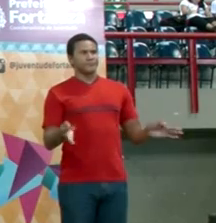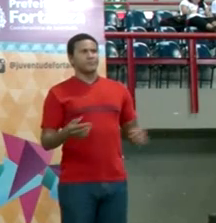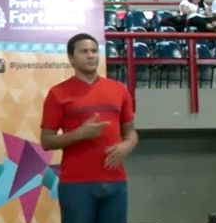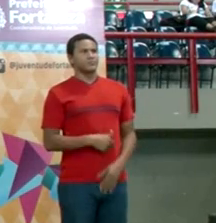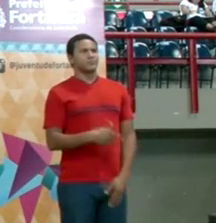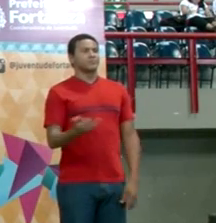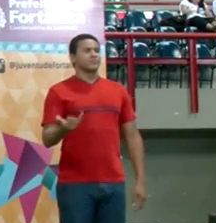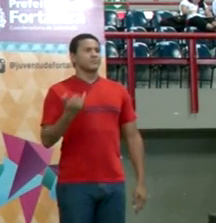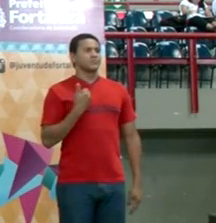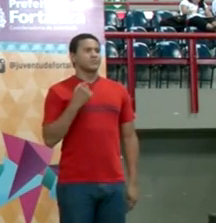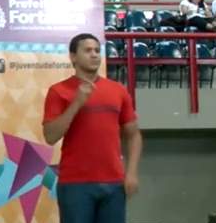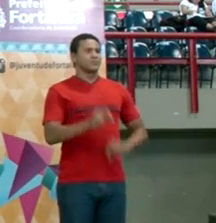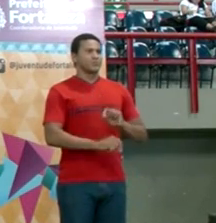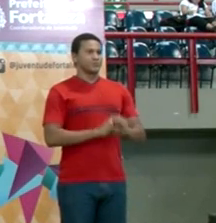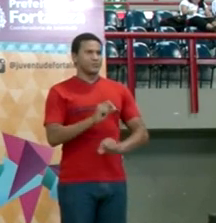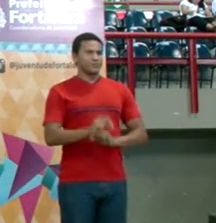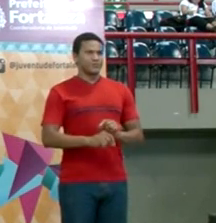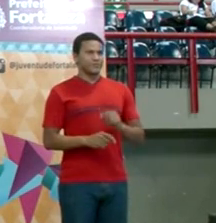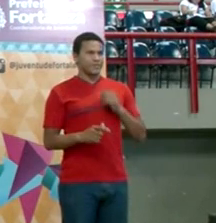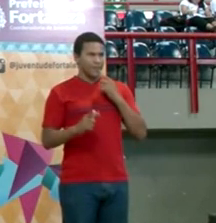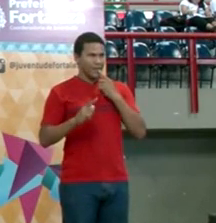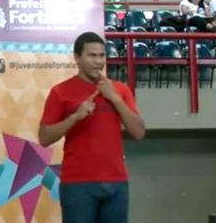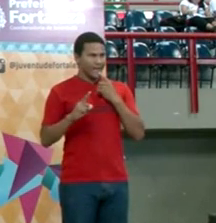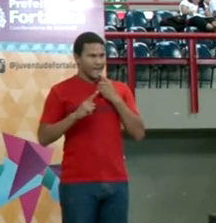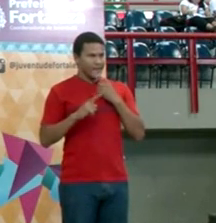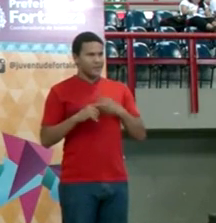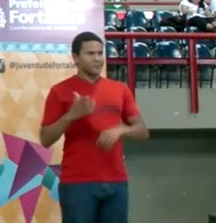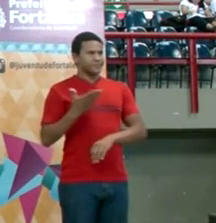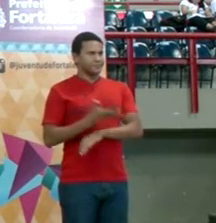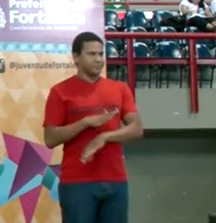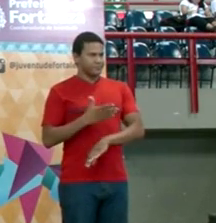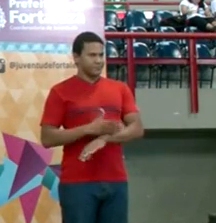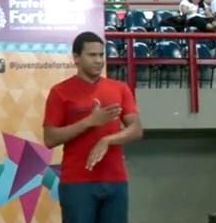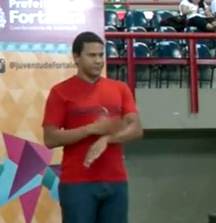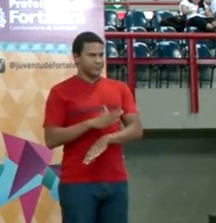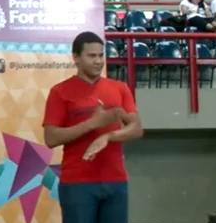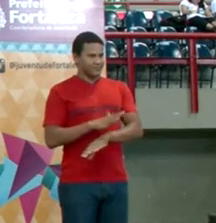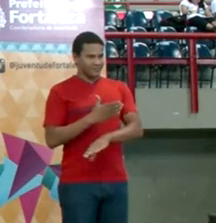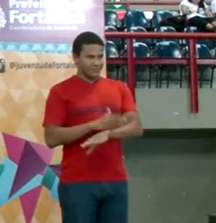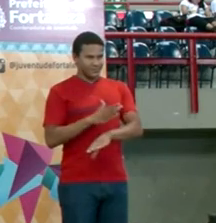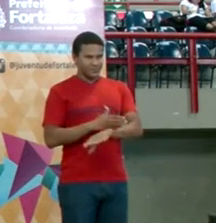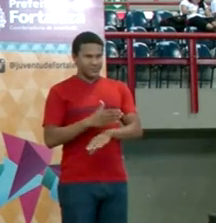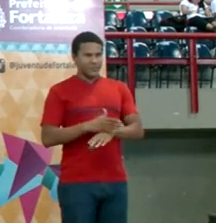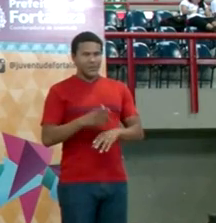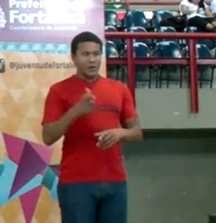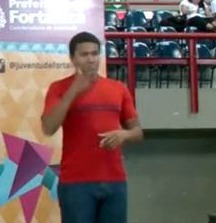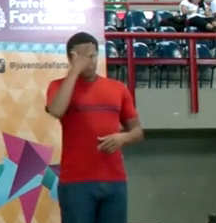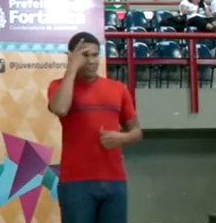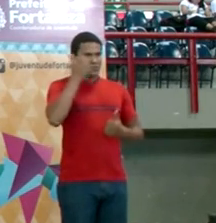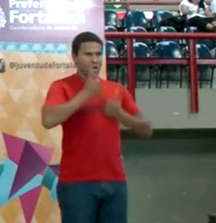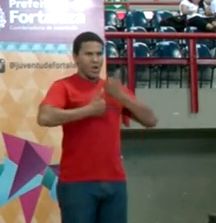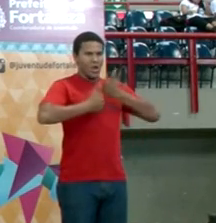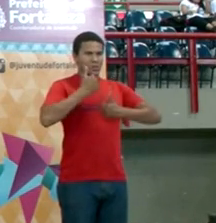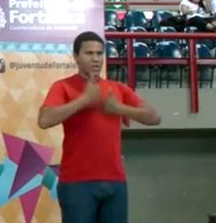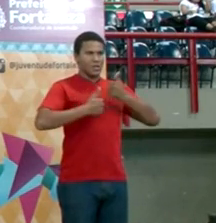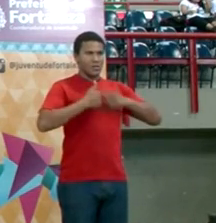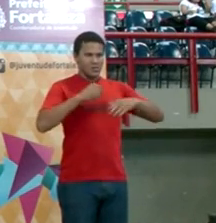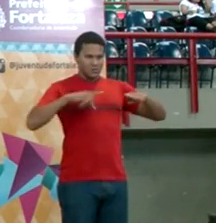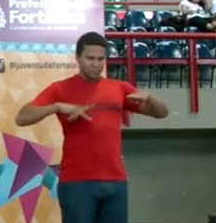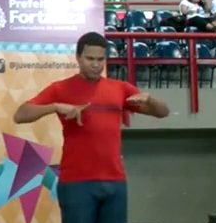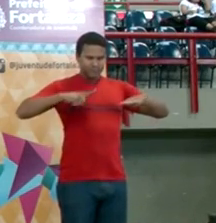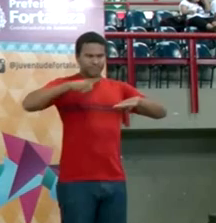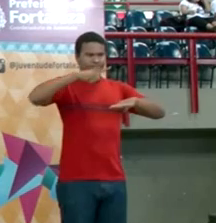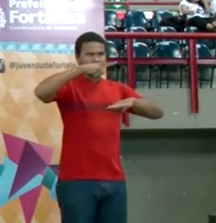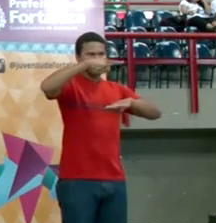gente o seguinte, em um treinamento de salto em distância, um atleta conseguiu, em